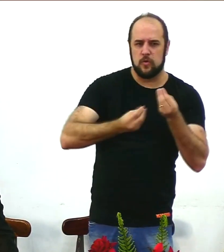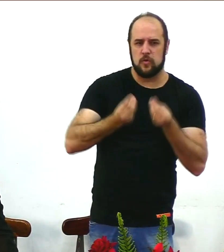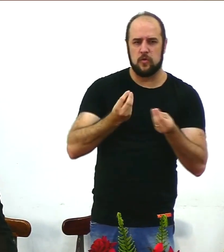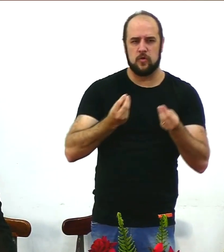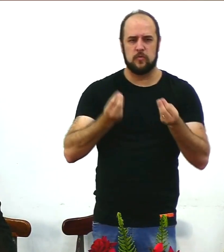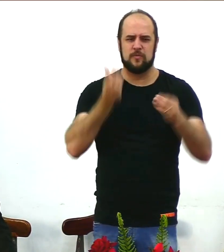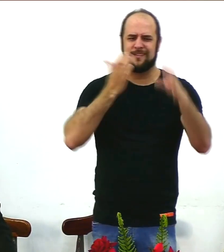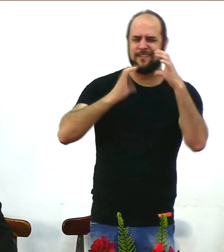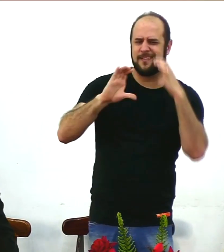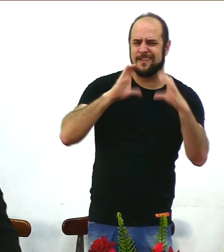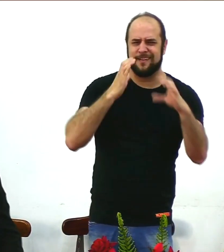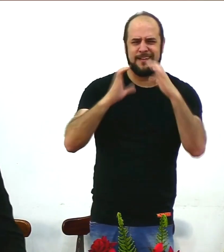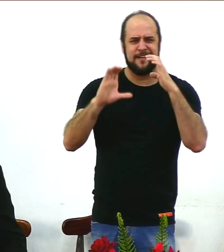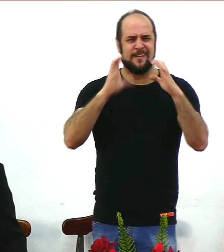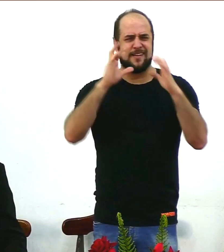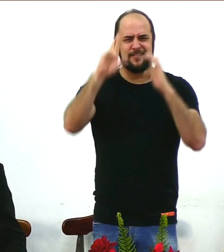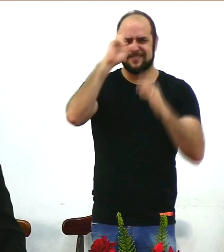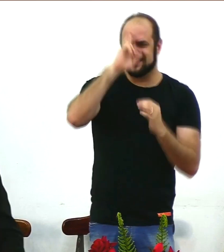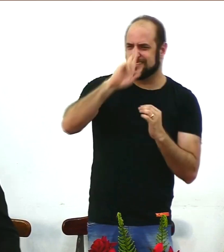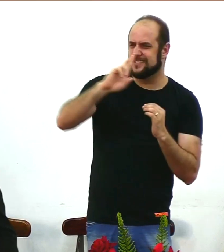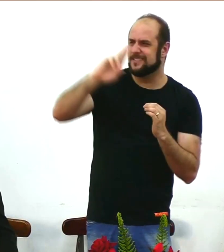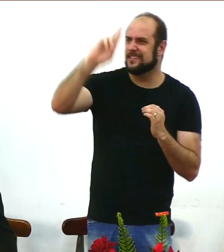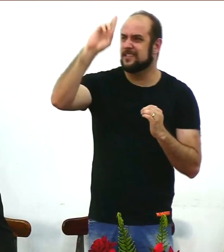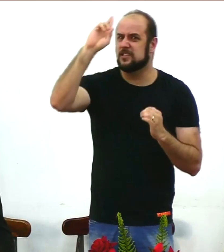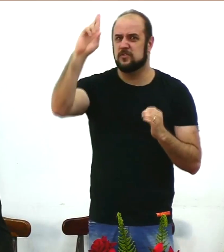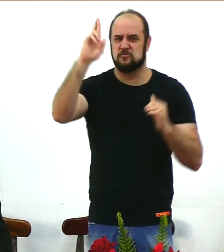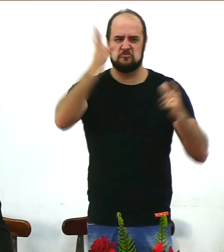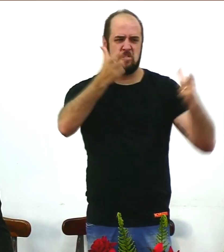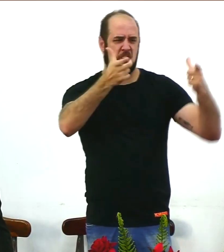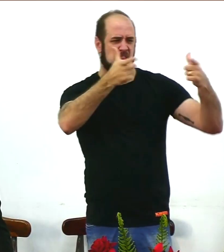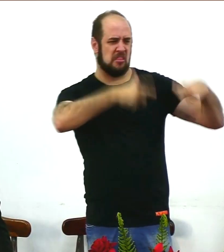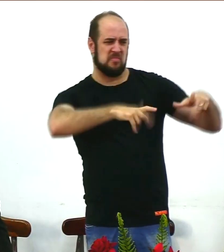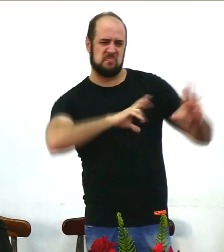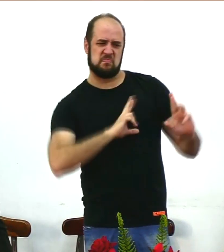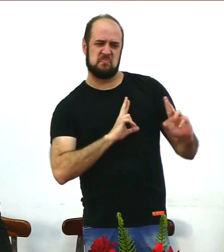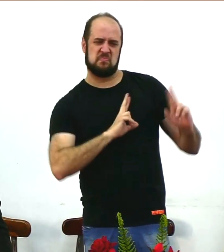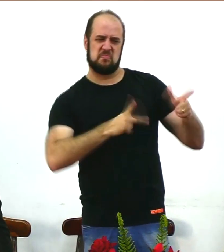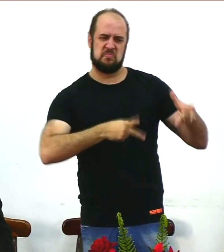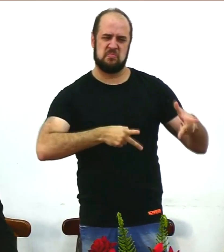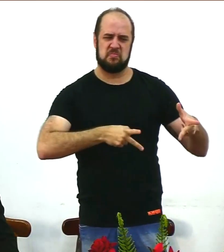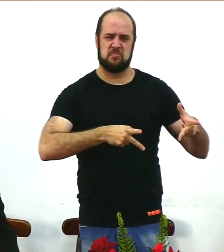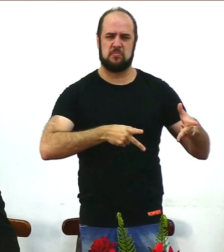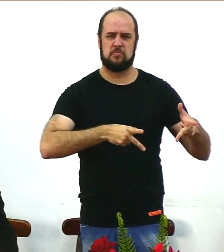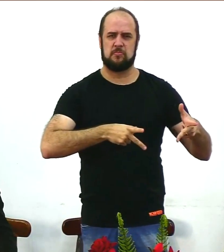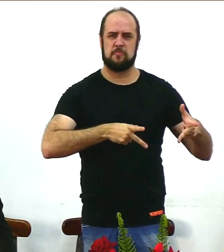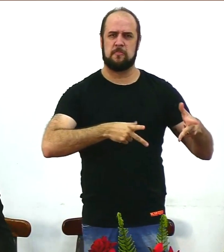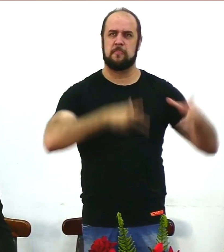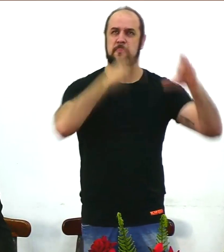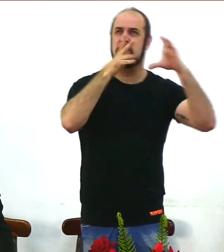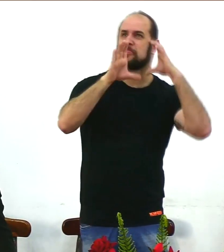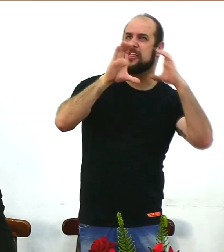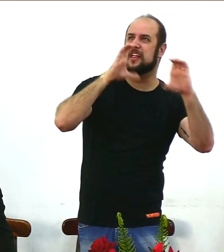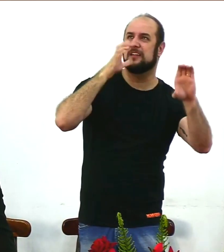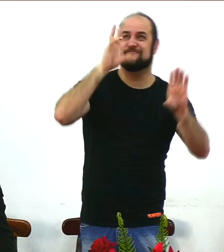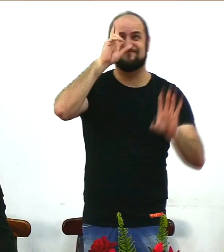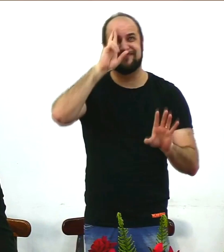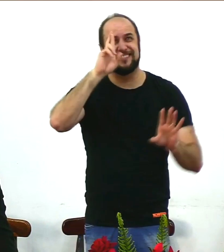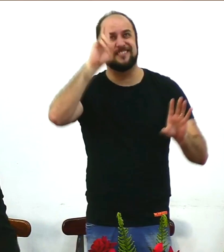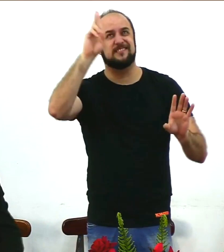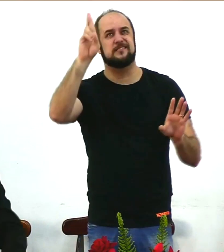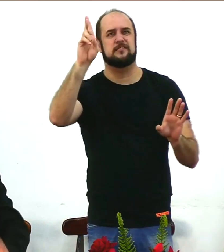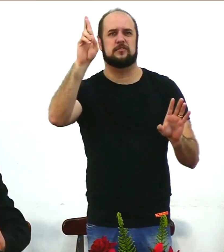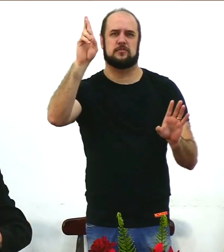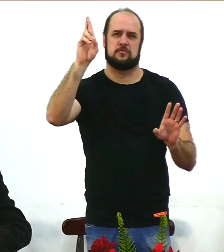da felicidade de se estar com o Senhor, de celebrar ao Senhor. Mas agora que eles perderam,